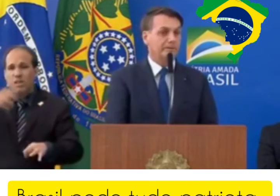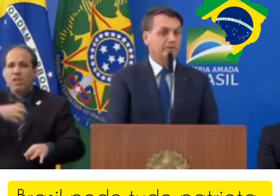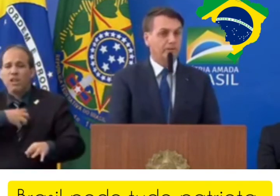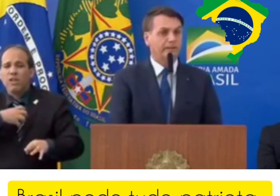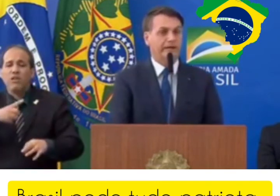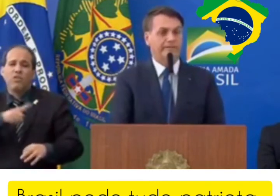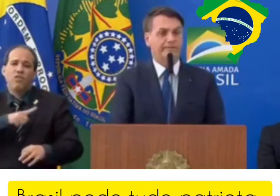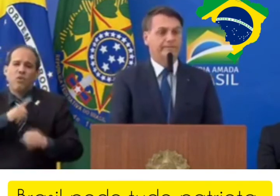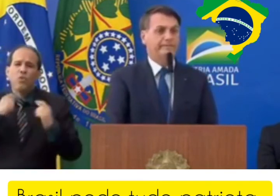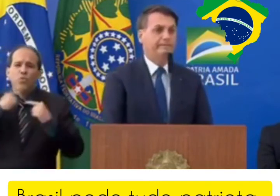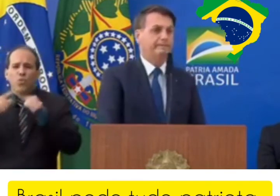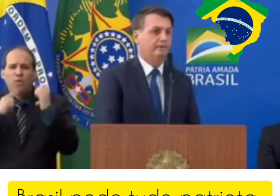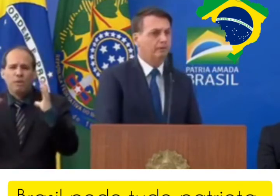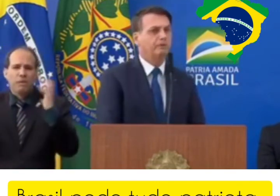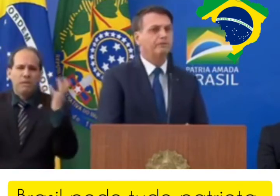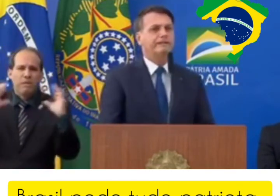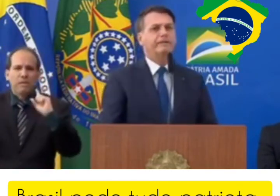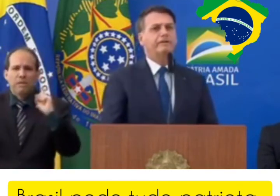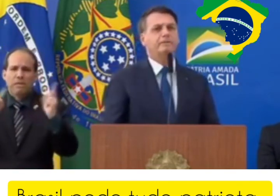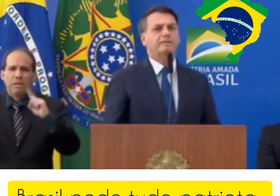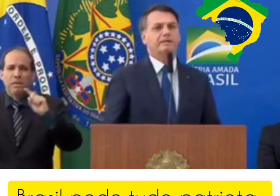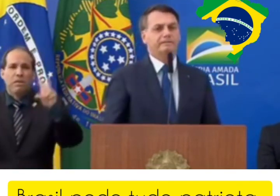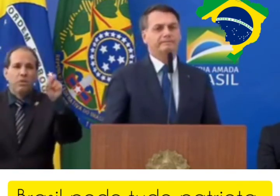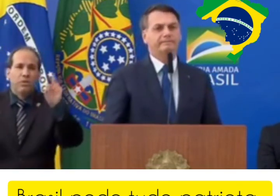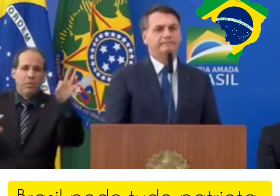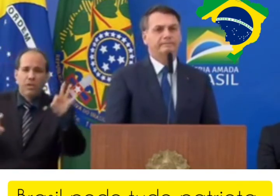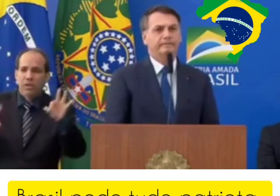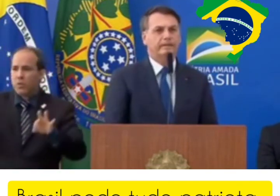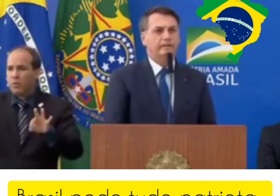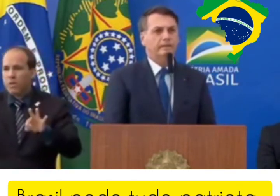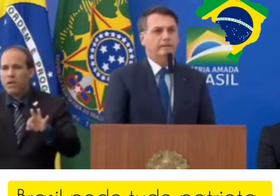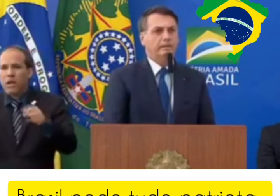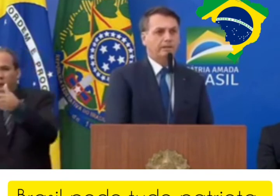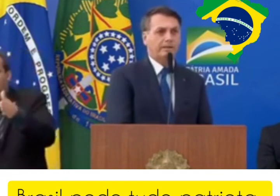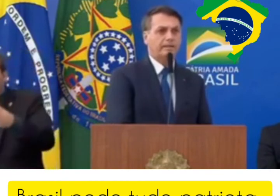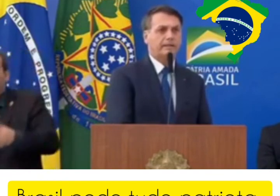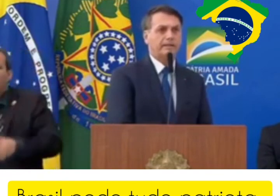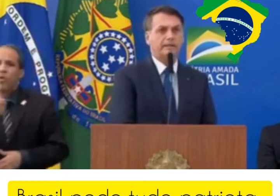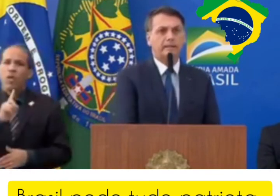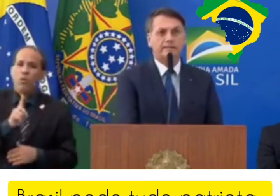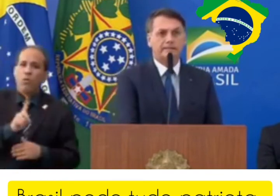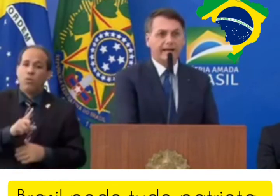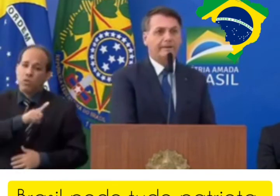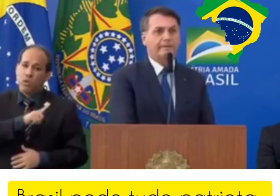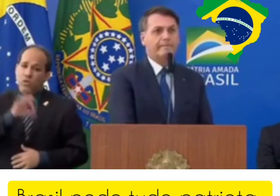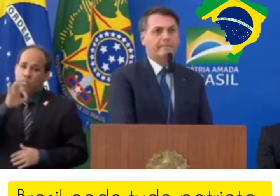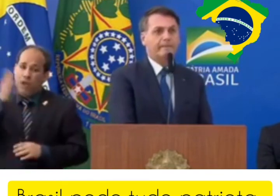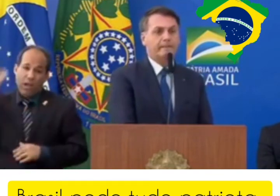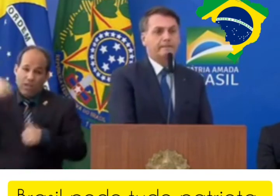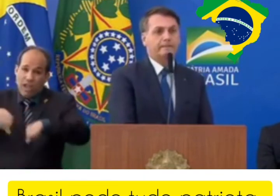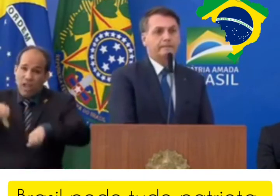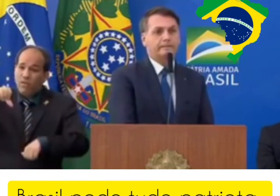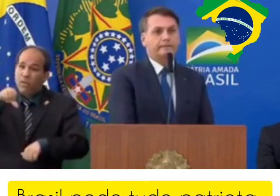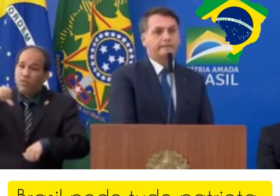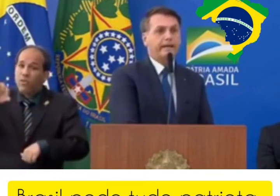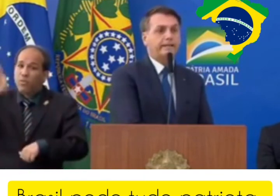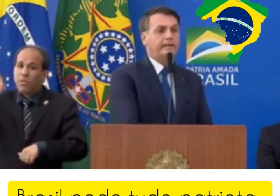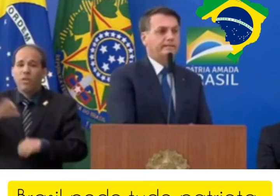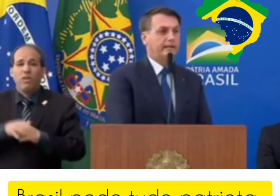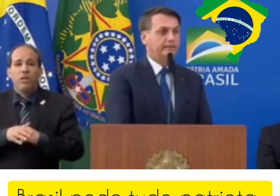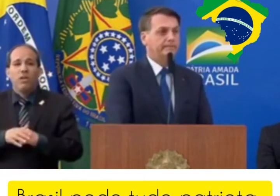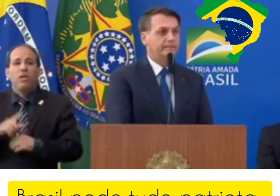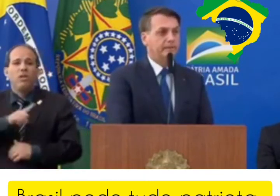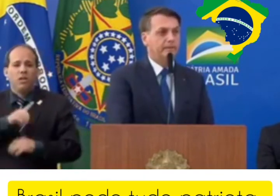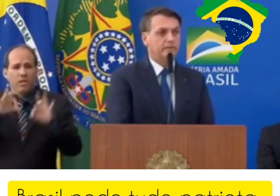era 100% o contrário, ou 99%. Eu tenho certeza que eles sabem